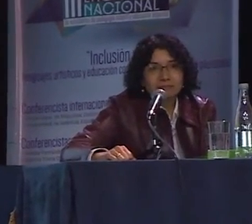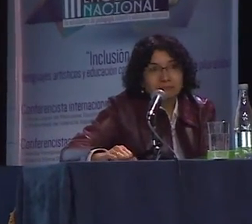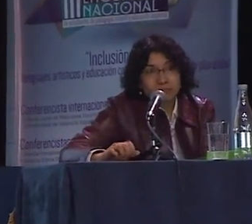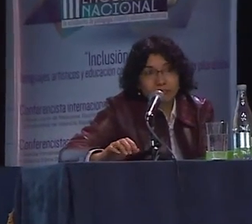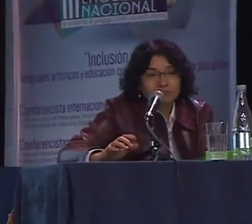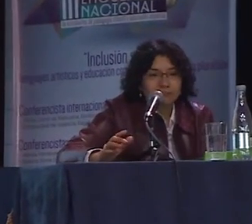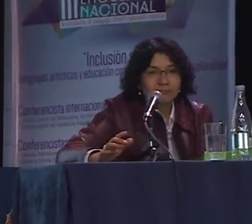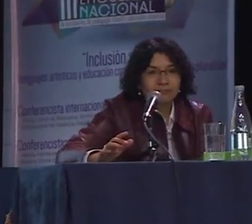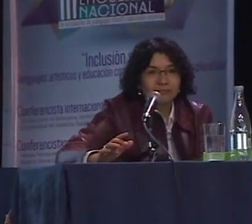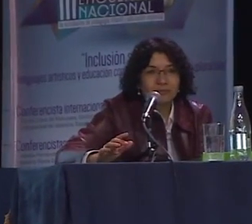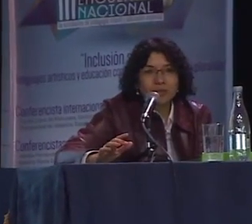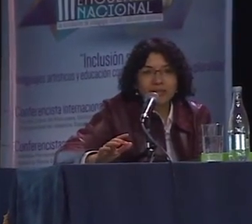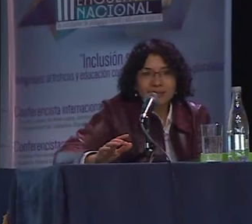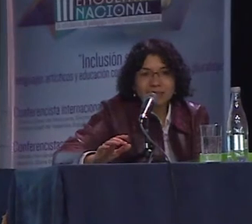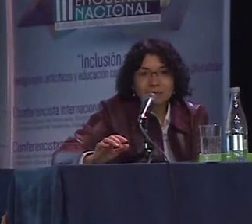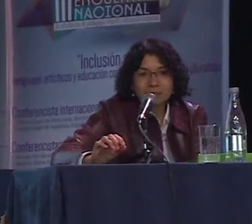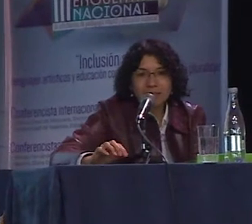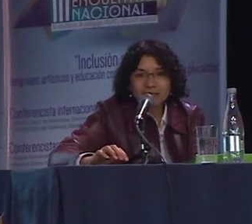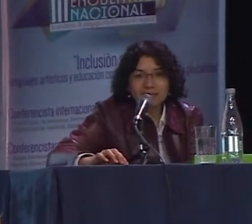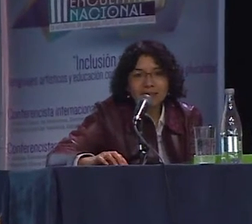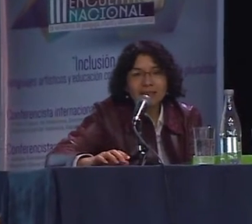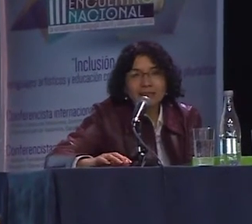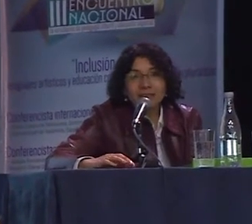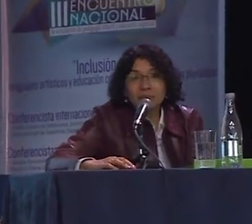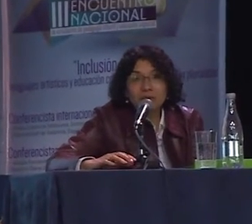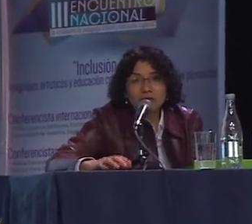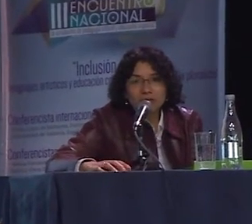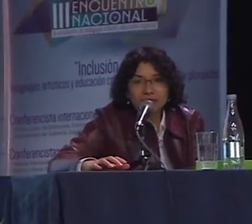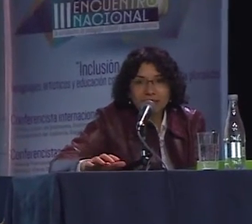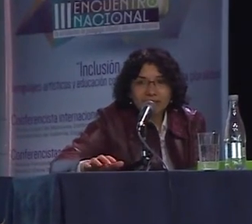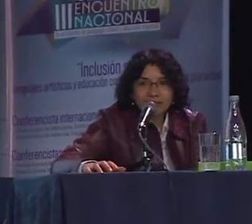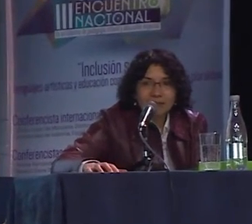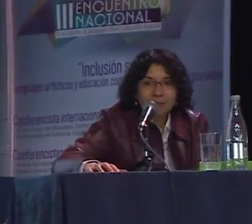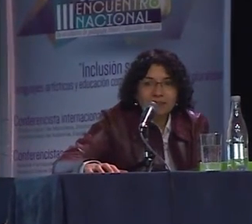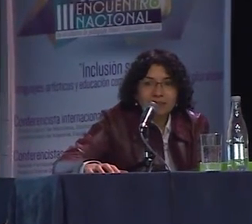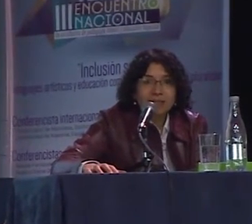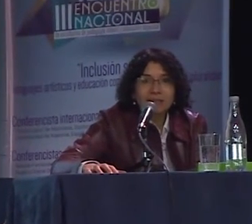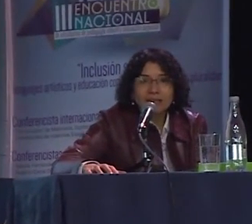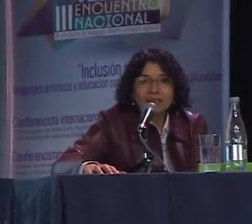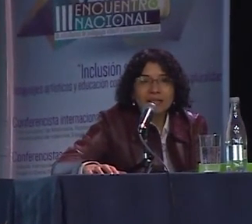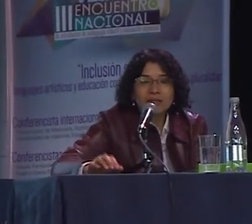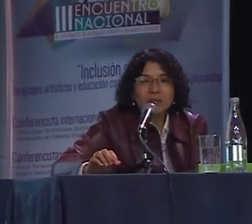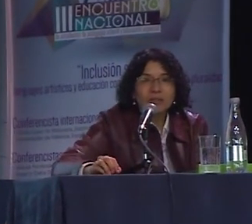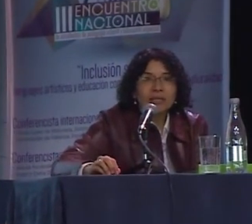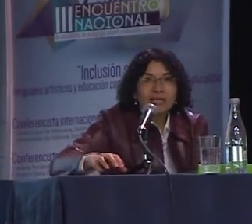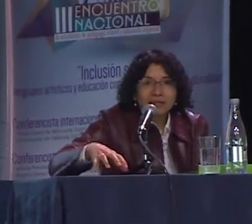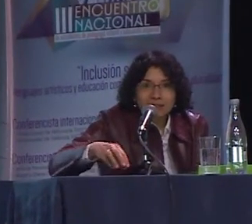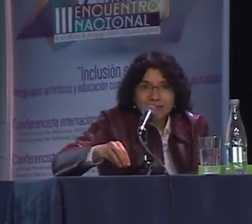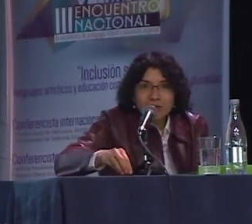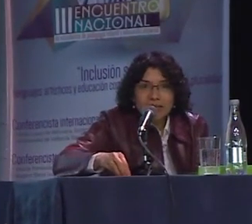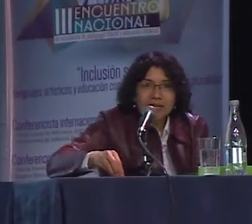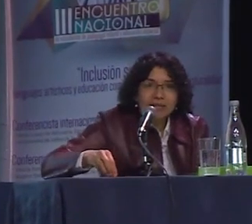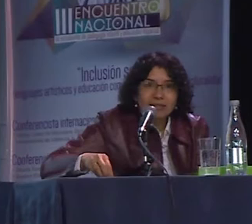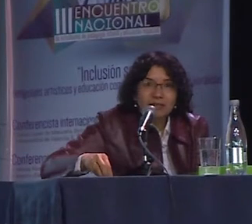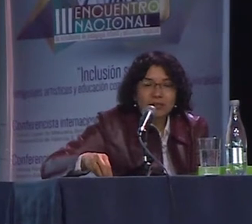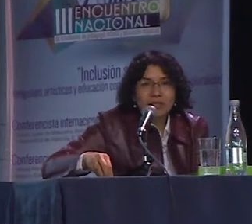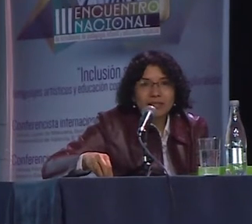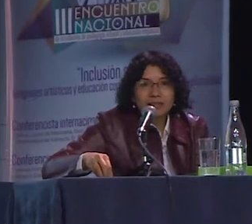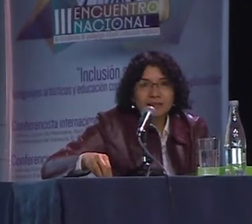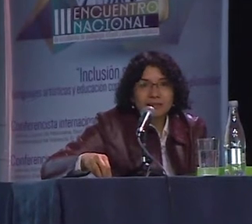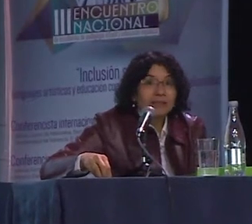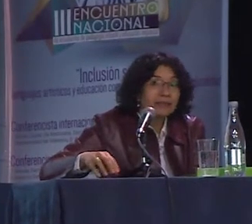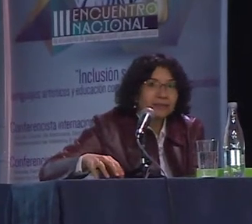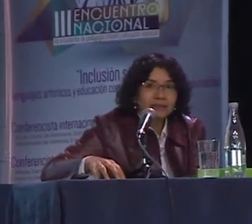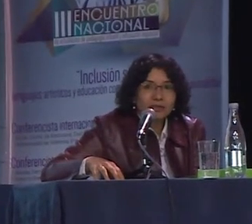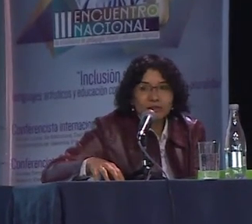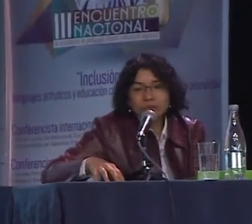nuestras puede ser vista desde el modelo social de la discapacidad, que tiene que ver con develar